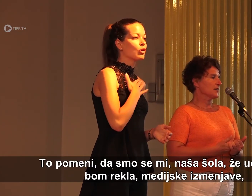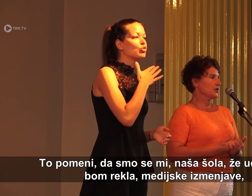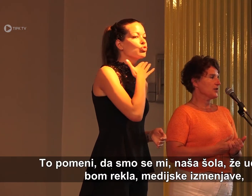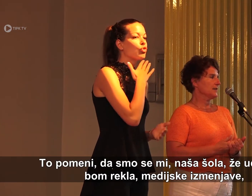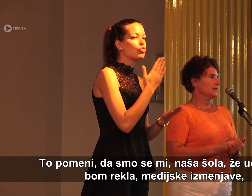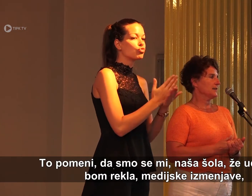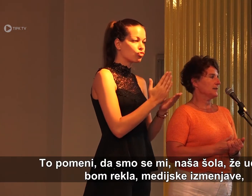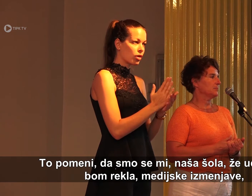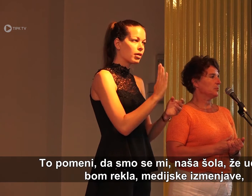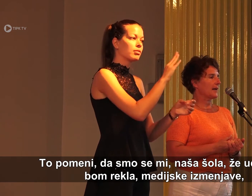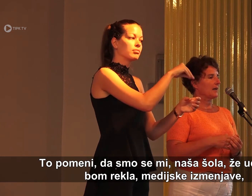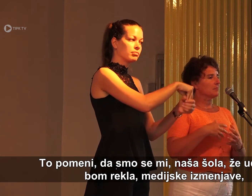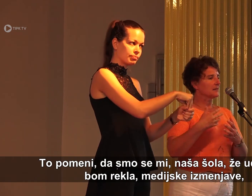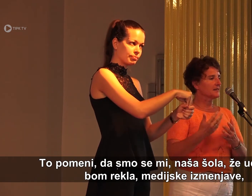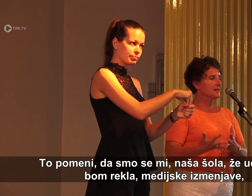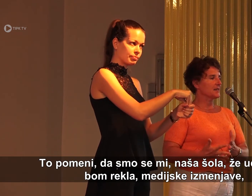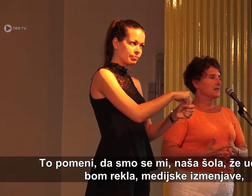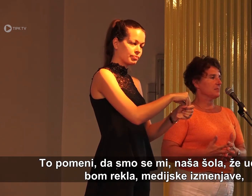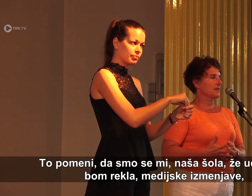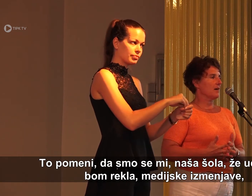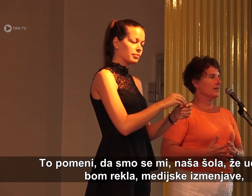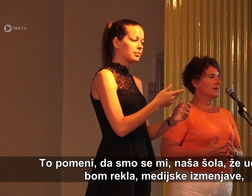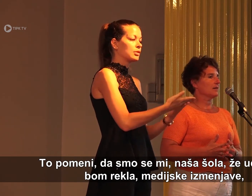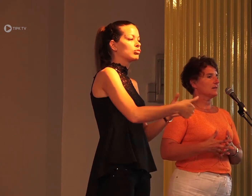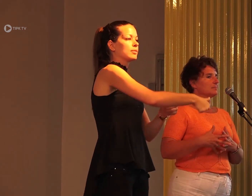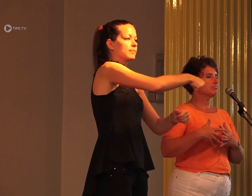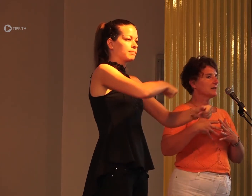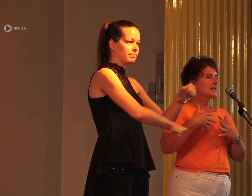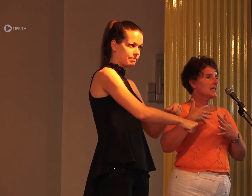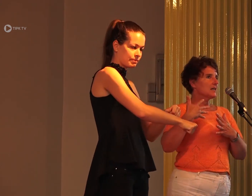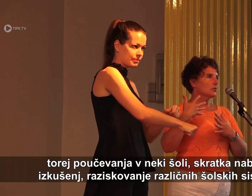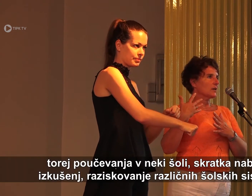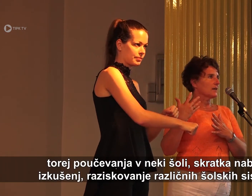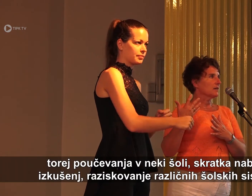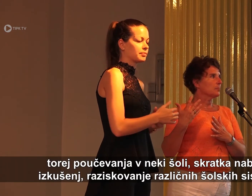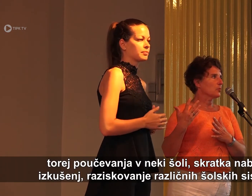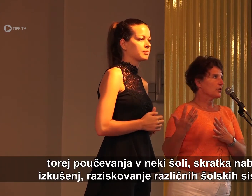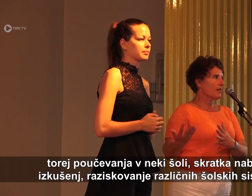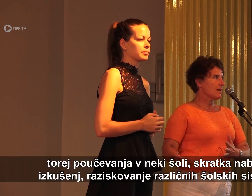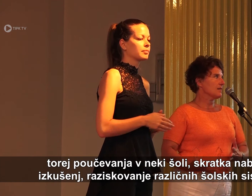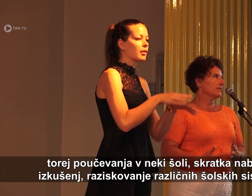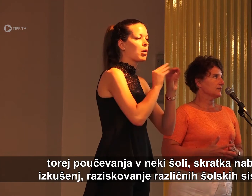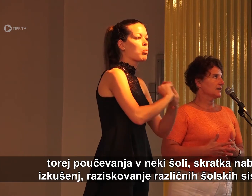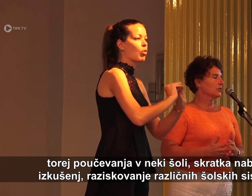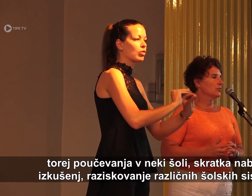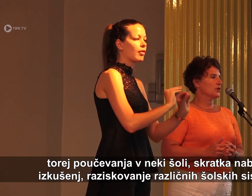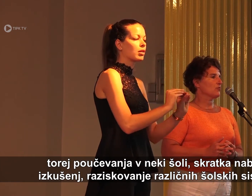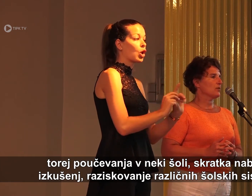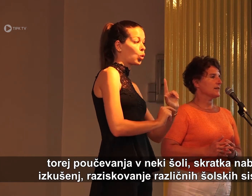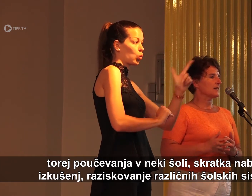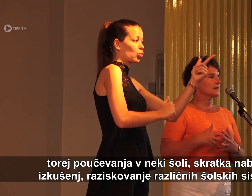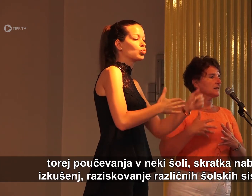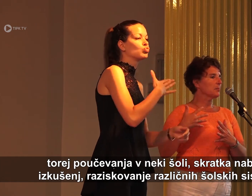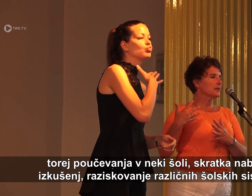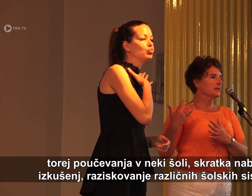že obeležili, bom rekla, mladinske izmenjave, torej poučevanja v neki drugi